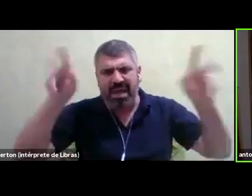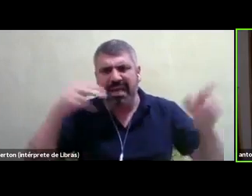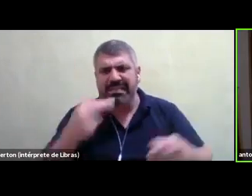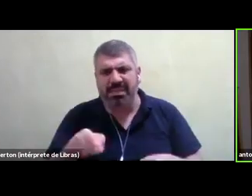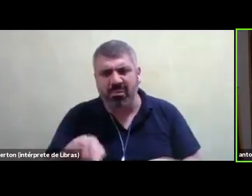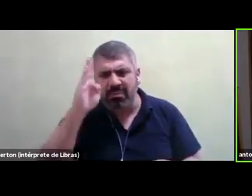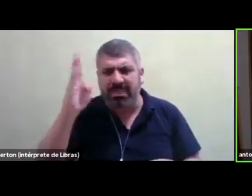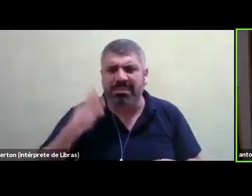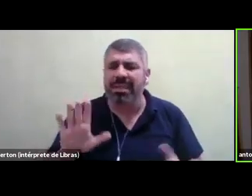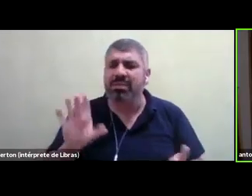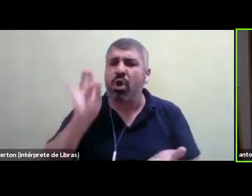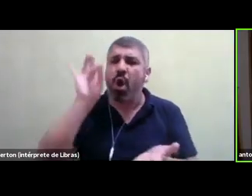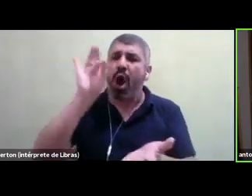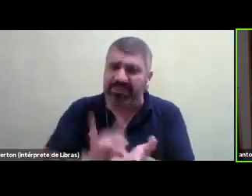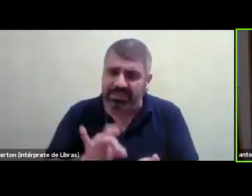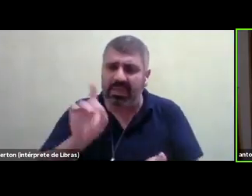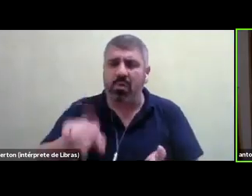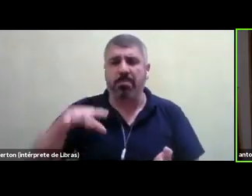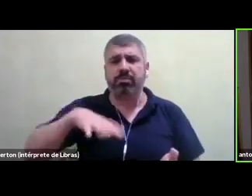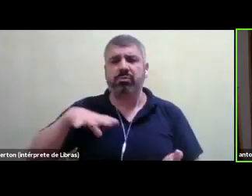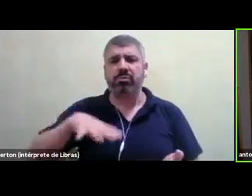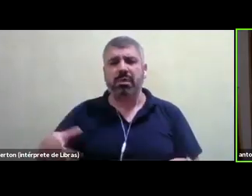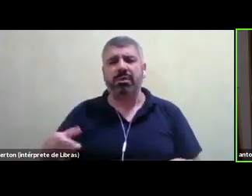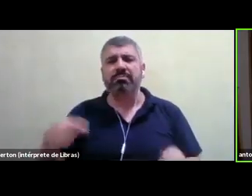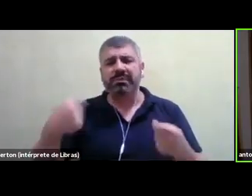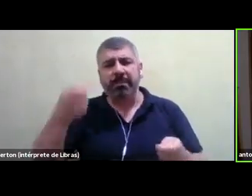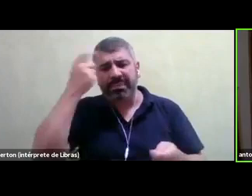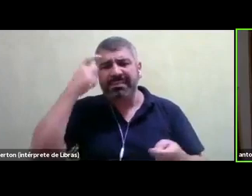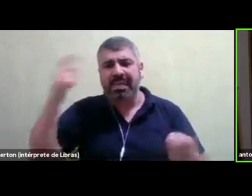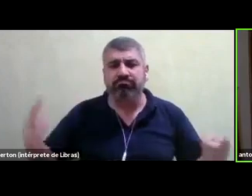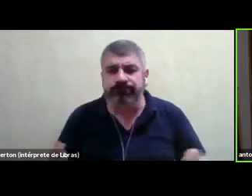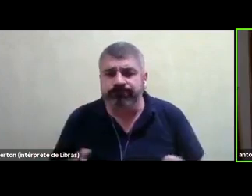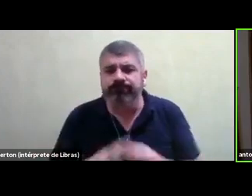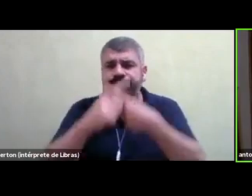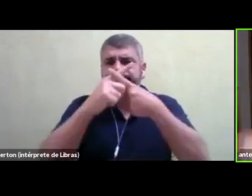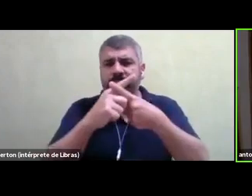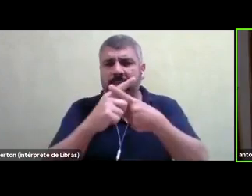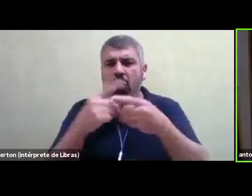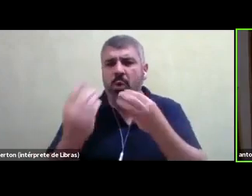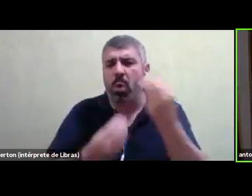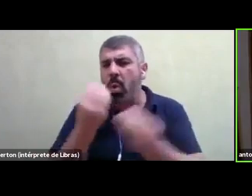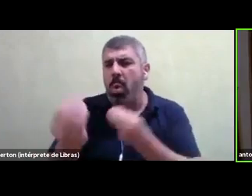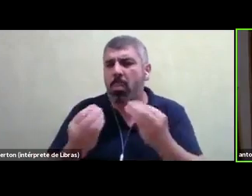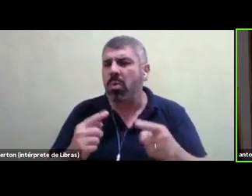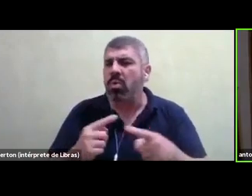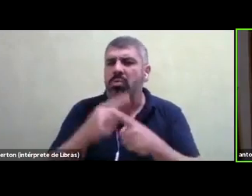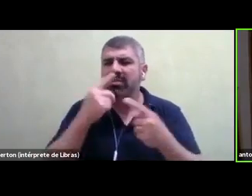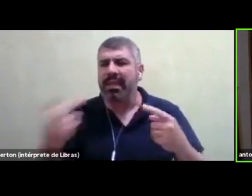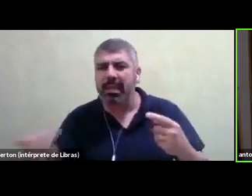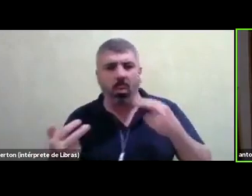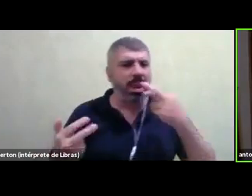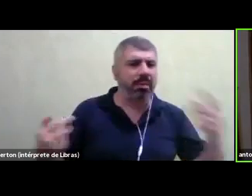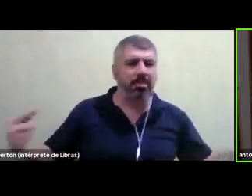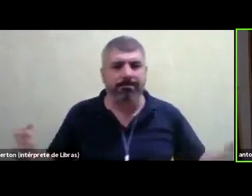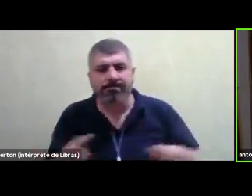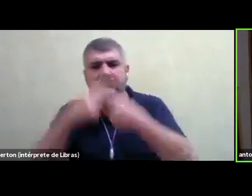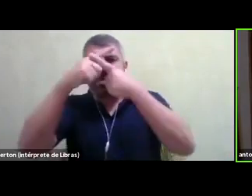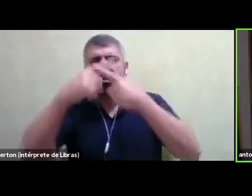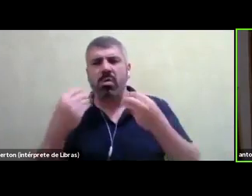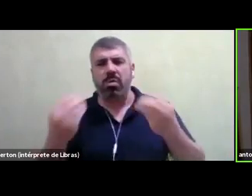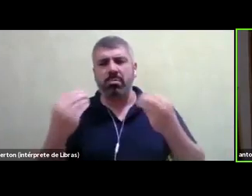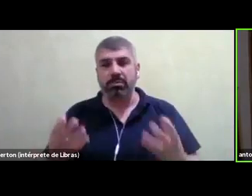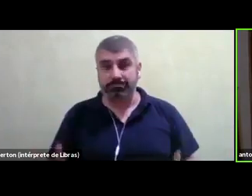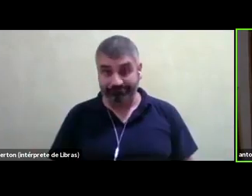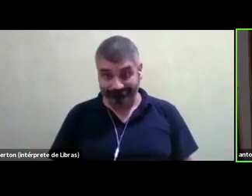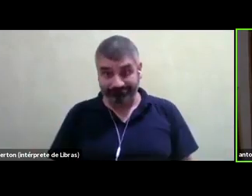os entrelaçamentos dessa língua oficial com a outra, ou as outras, né? Então, essa é